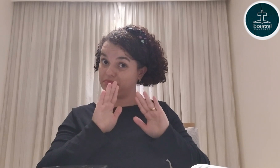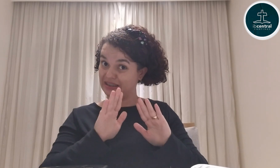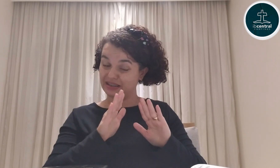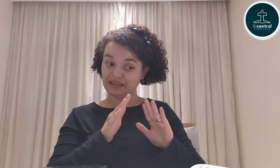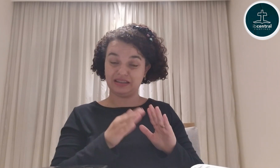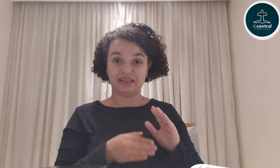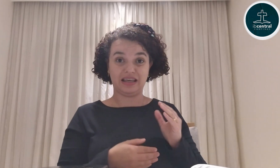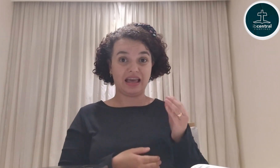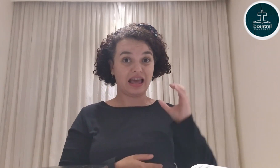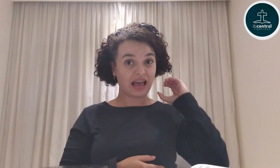oferta,